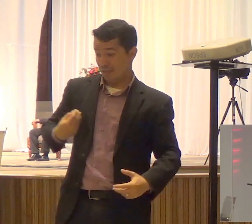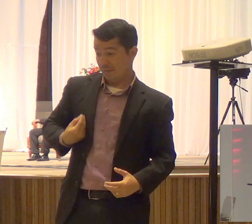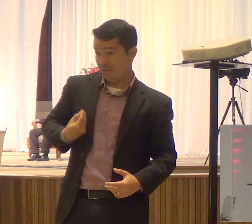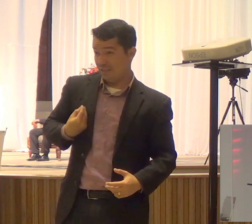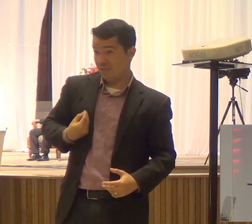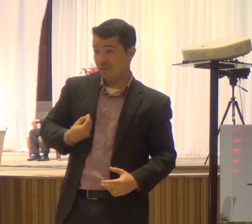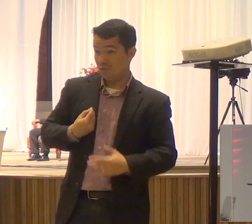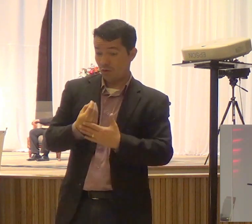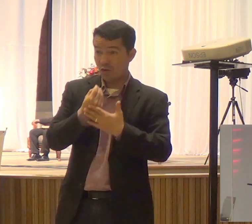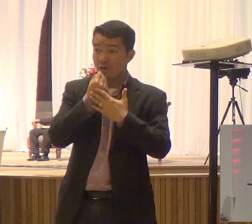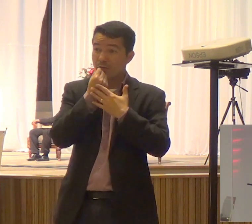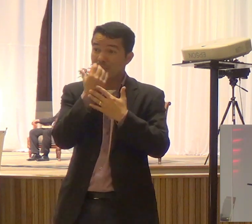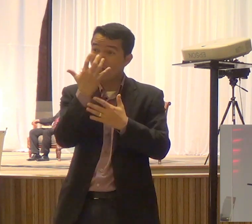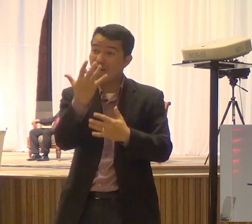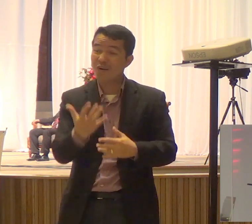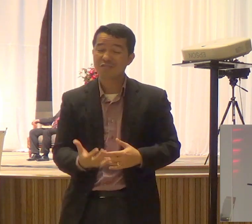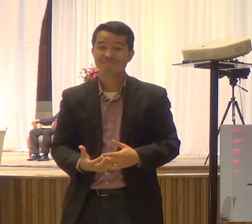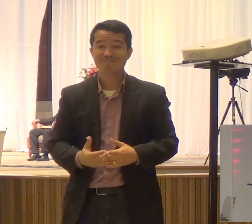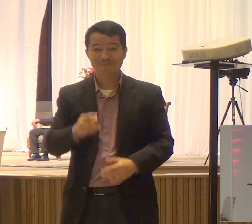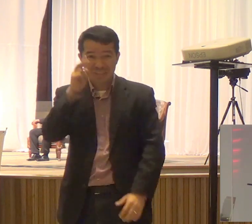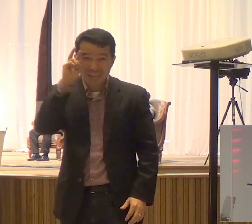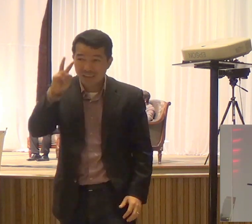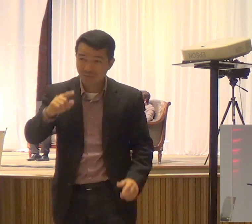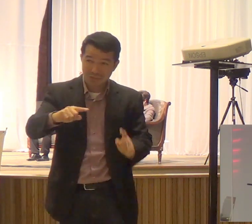Lá na cruz,